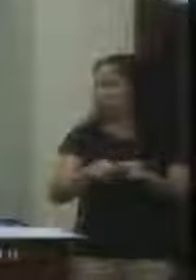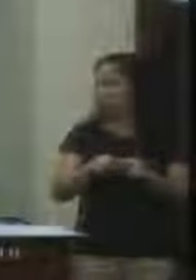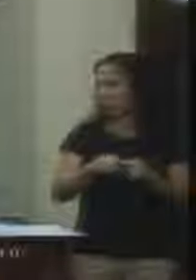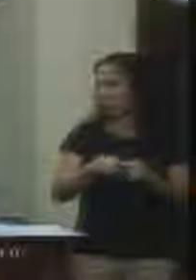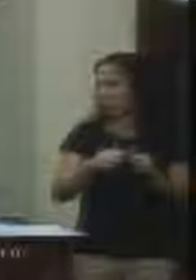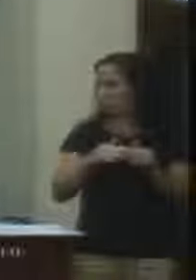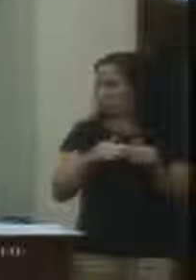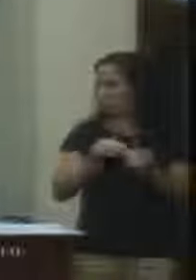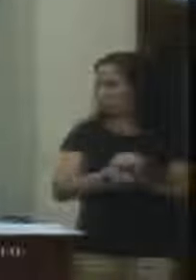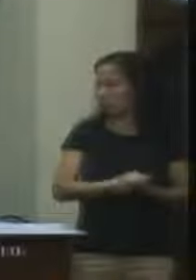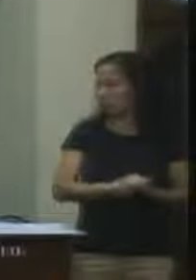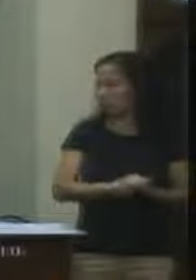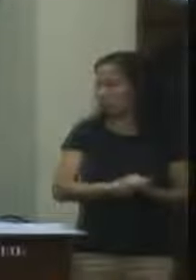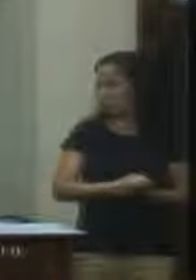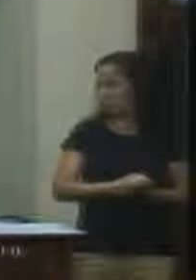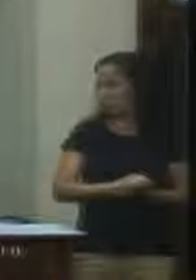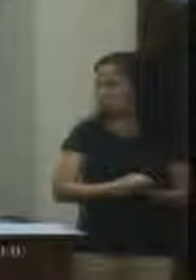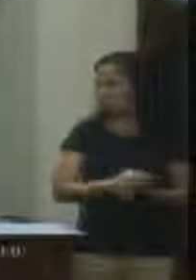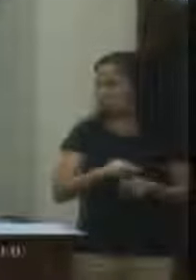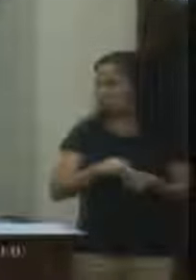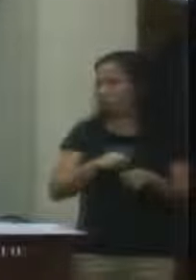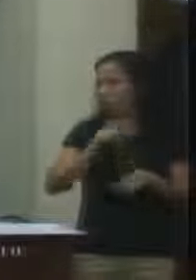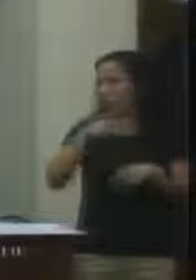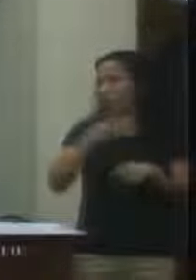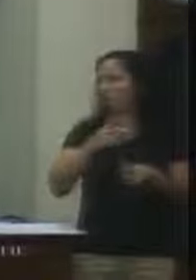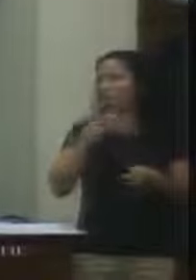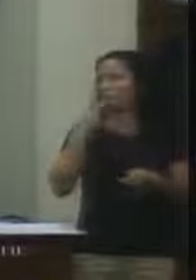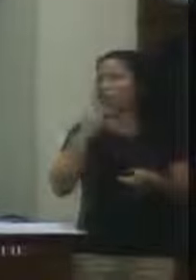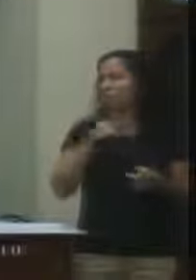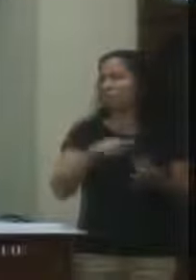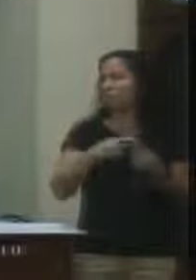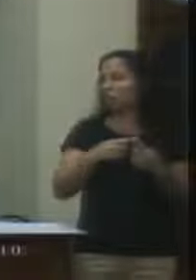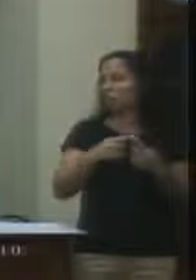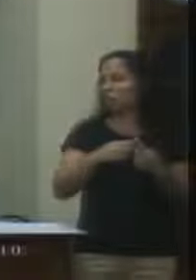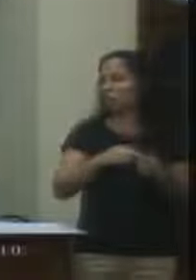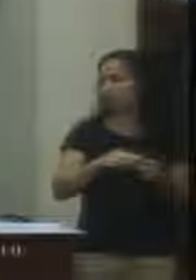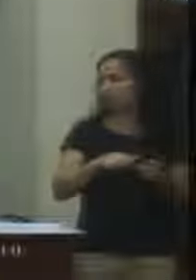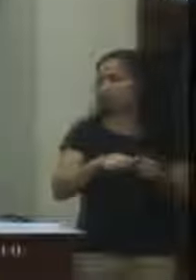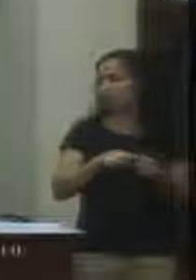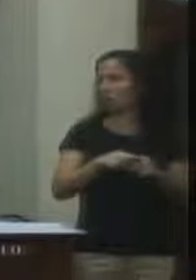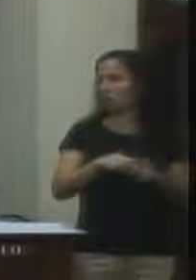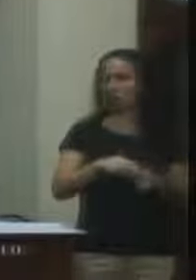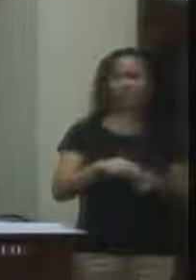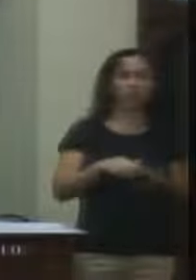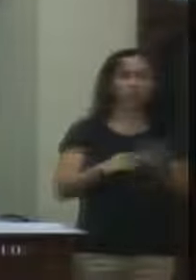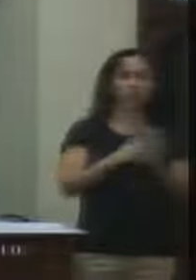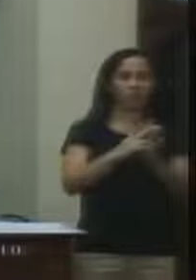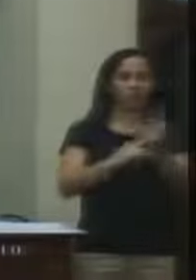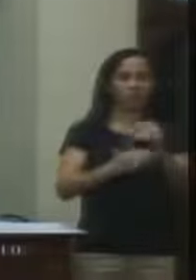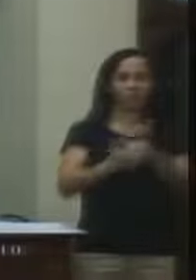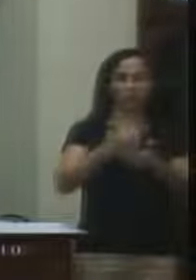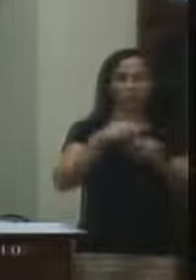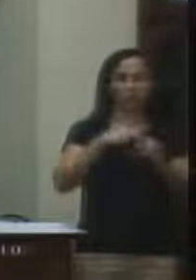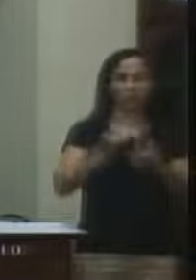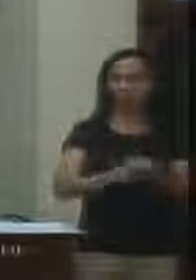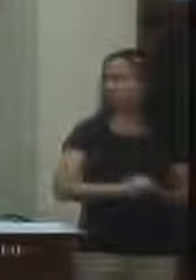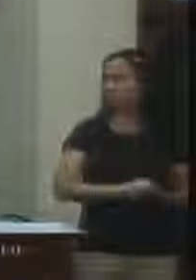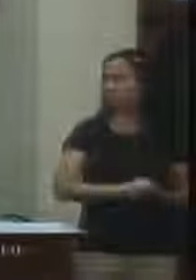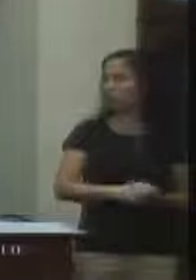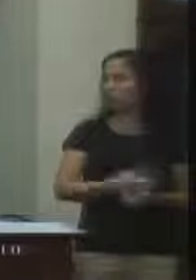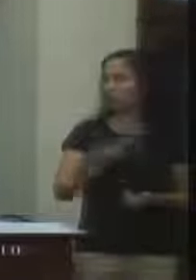à senhora que comente nas suas considerações finais, porque senão eu firo o posicionamento